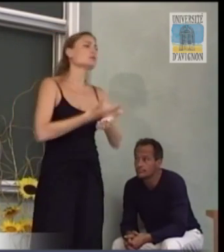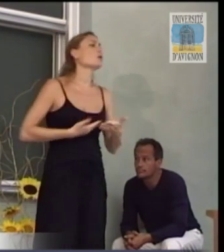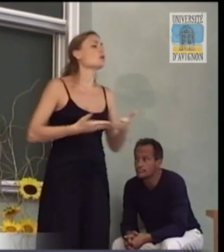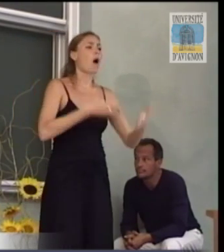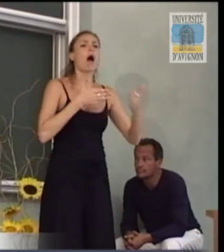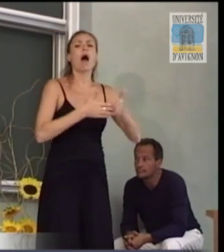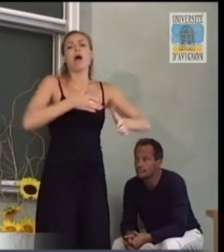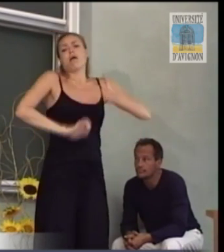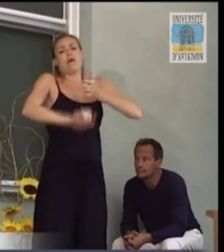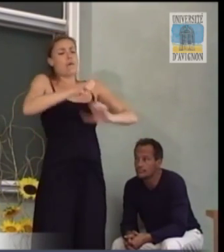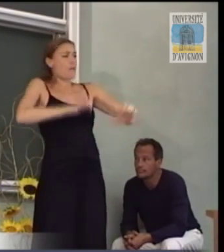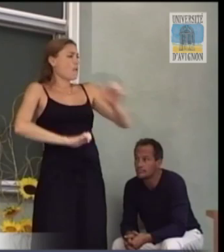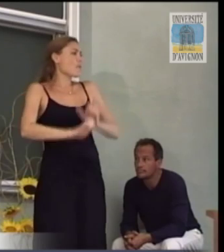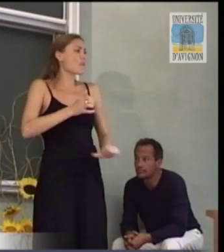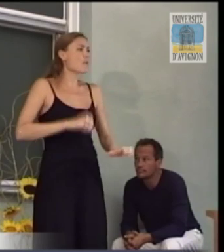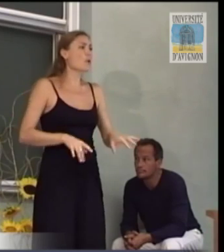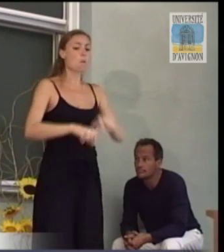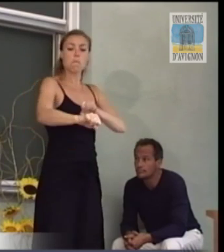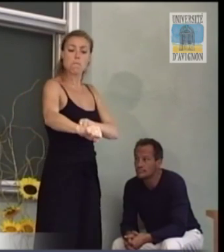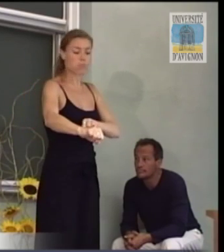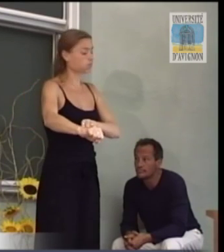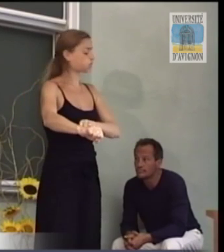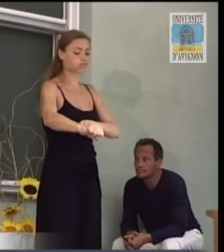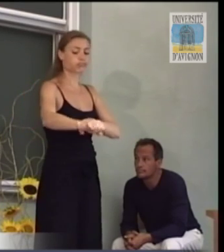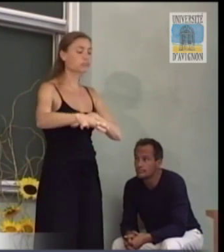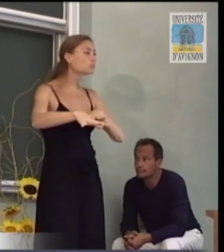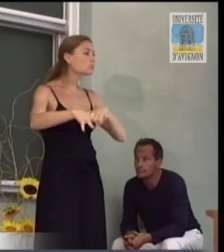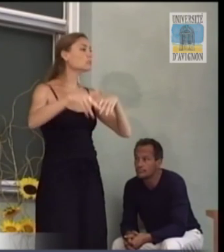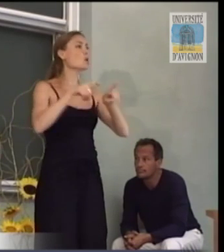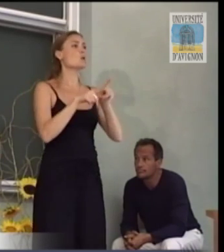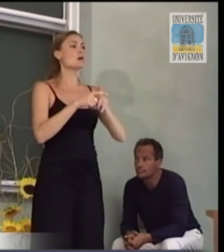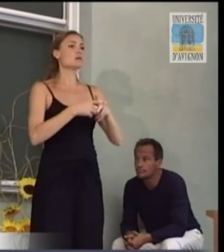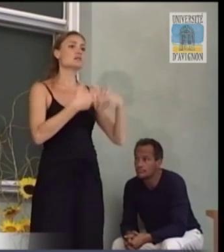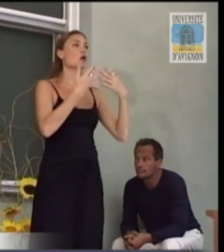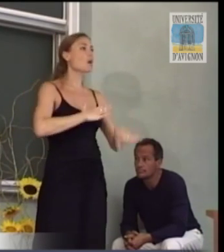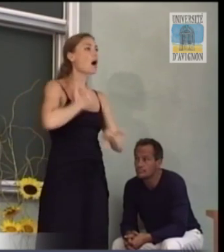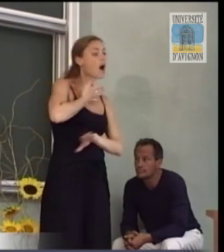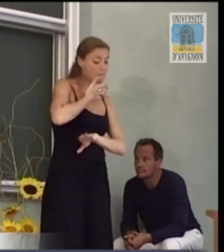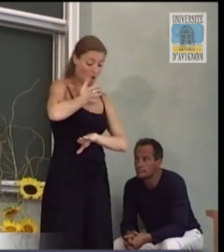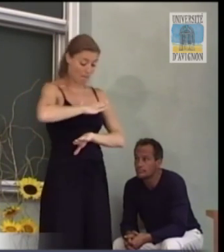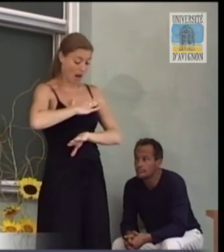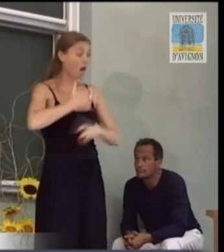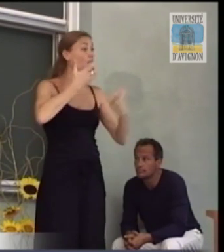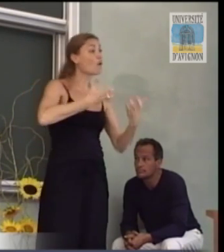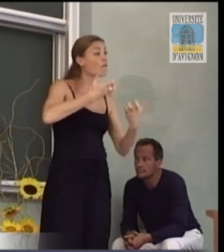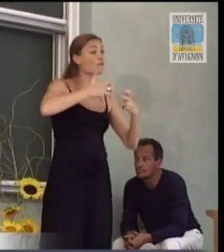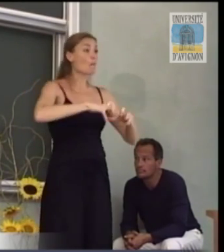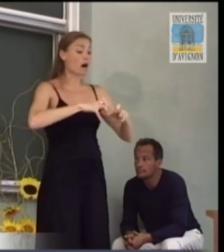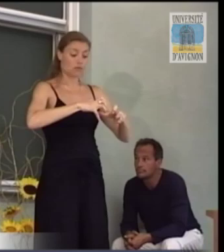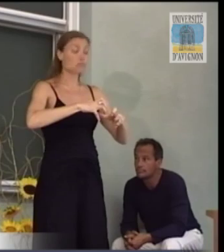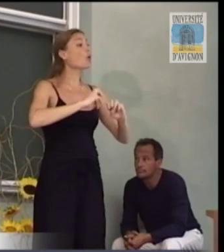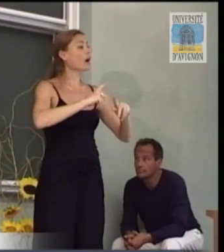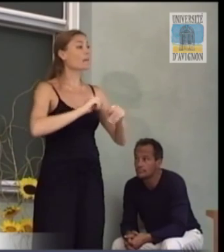dans la résistance. On est beaucoup dans « j'aime » ou « j'aime pas », « je veux » ou « je veux pas », mais assez peu dans « je dois » ou « je dois